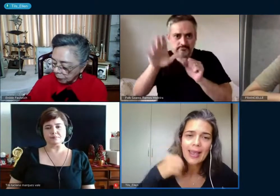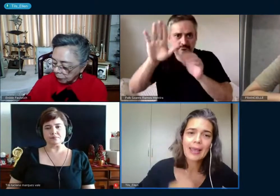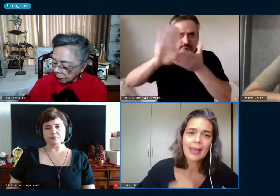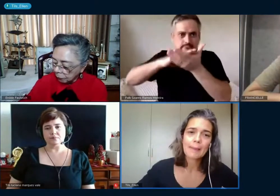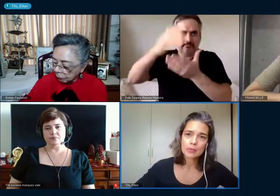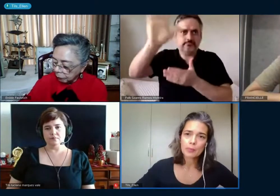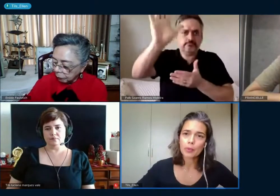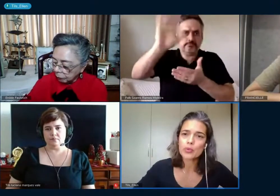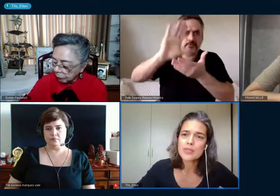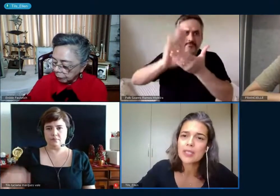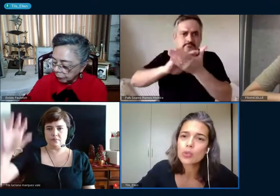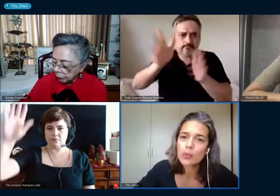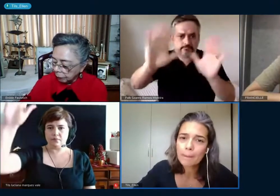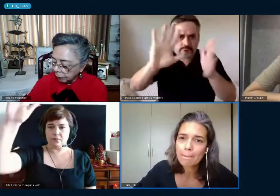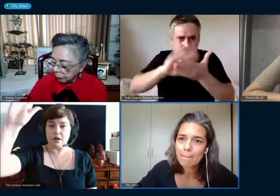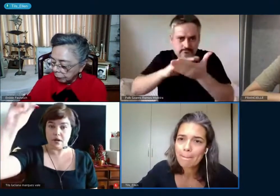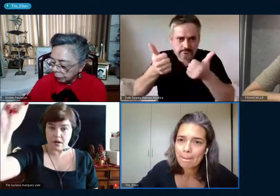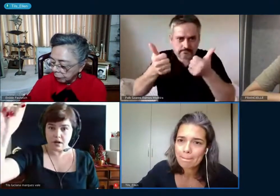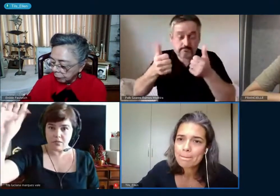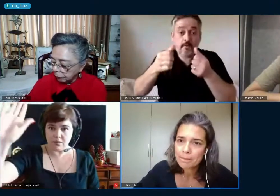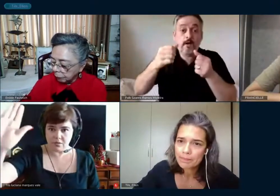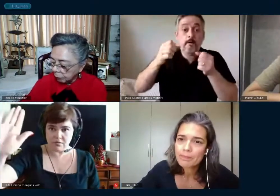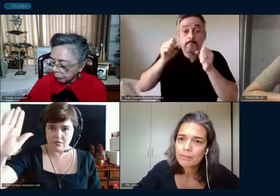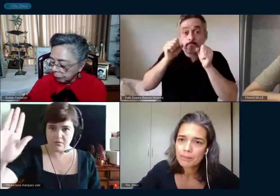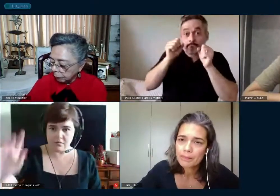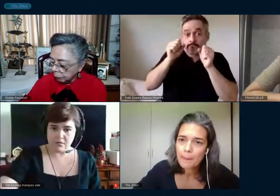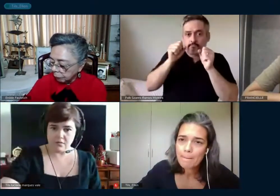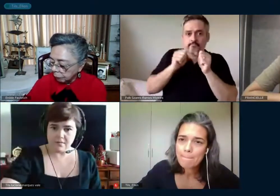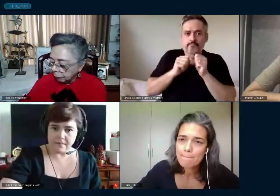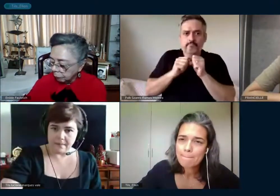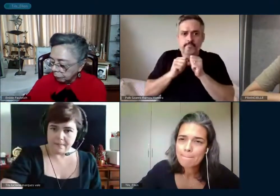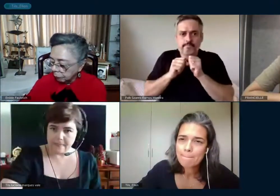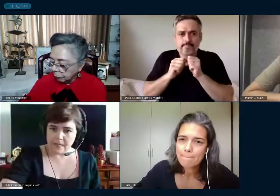já produzido.